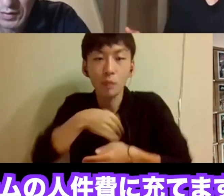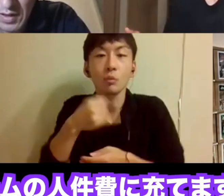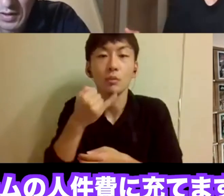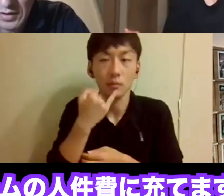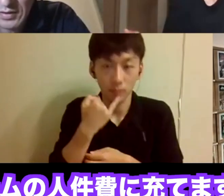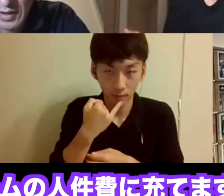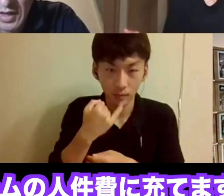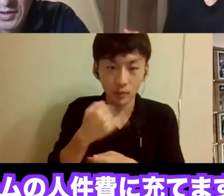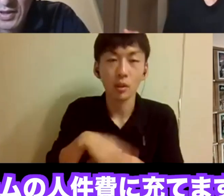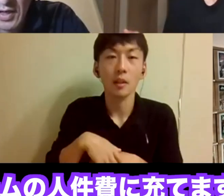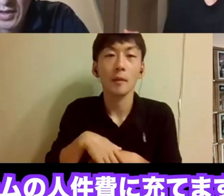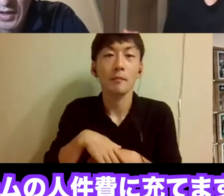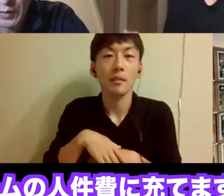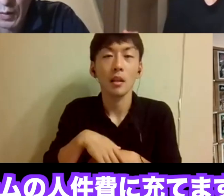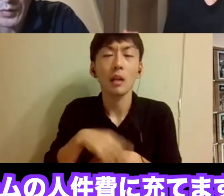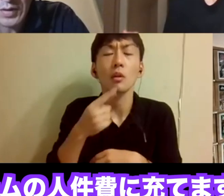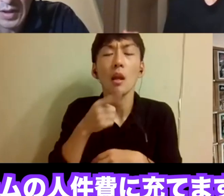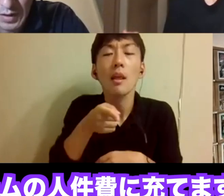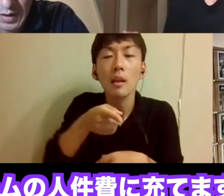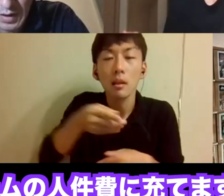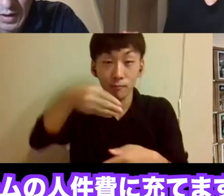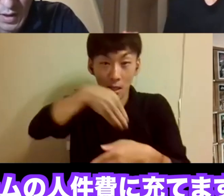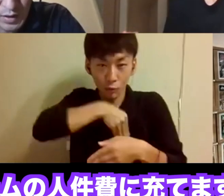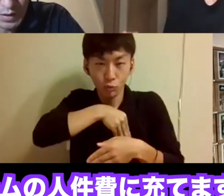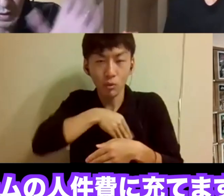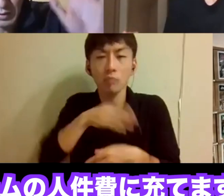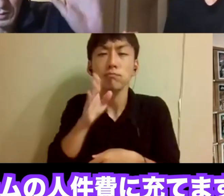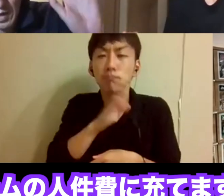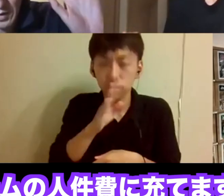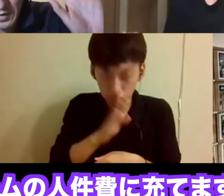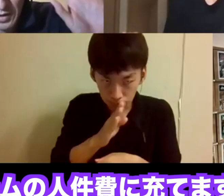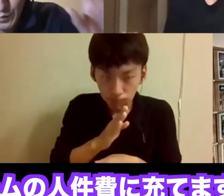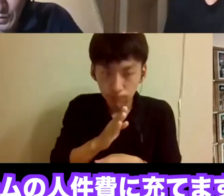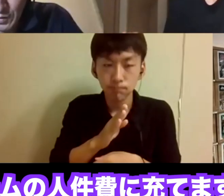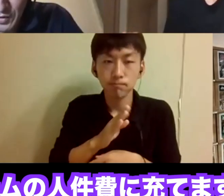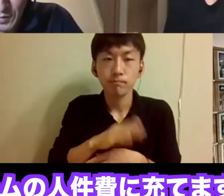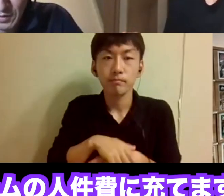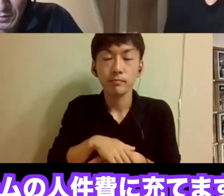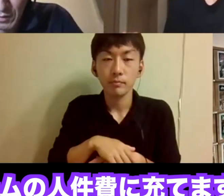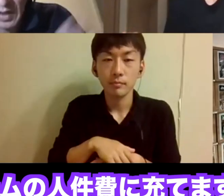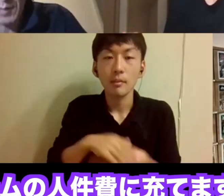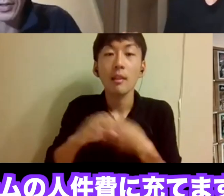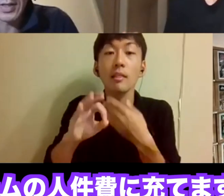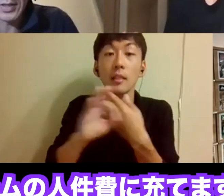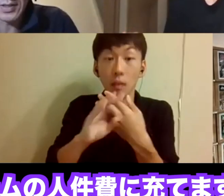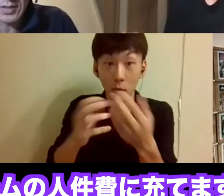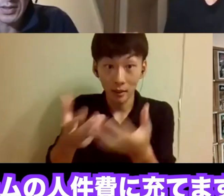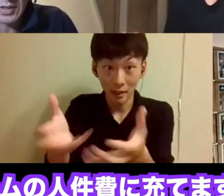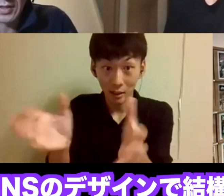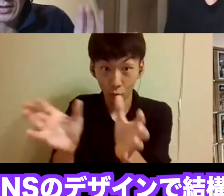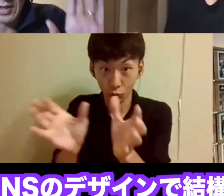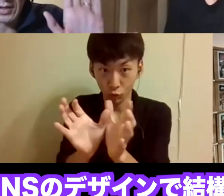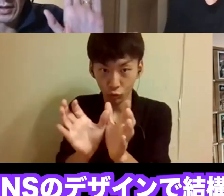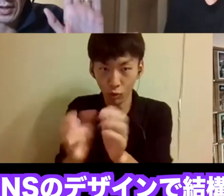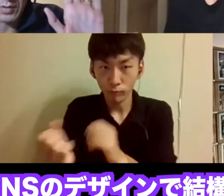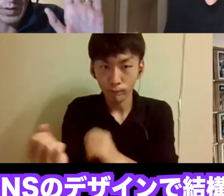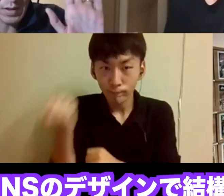はさすがに味気ないなぁと思っていてまあ例えば a チームを強くしますよーかもしれないしなんでしょうね今の